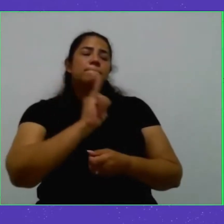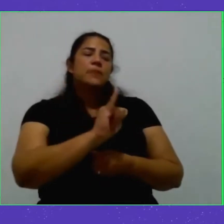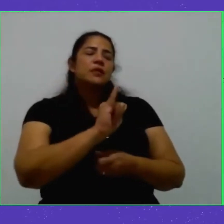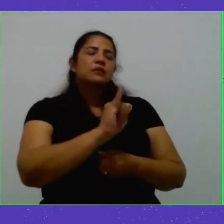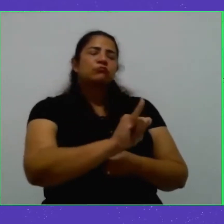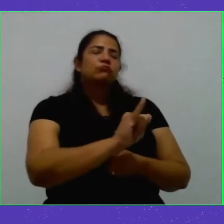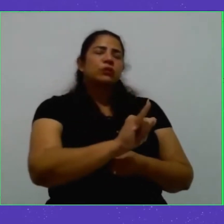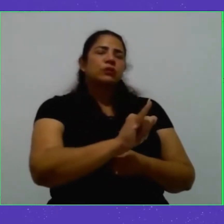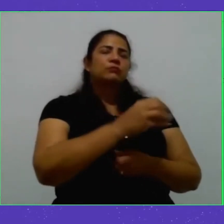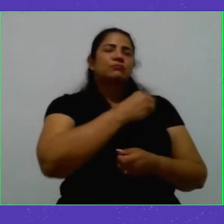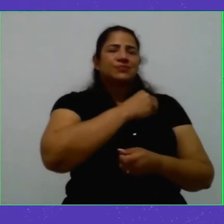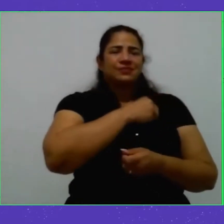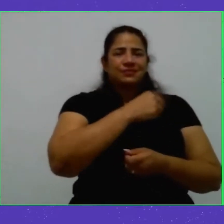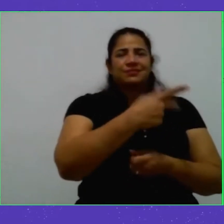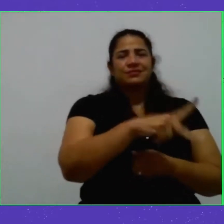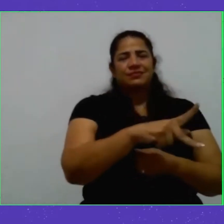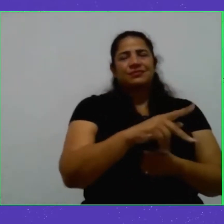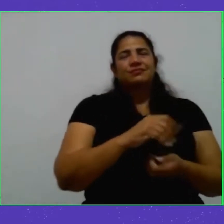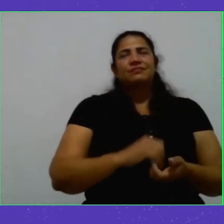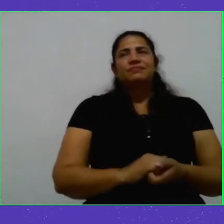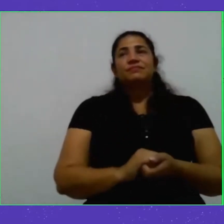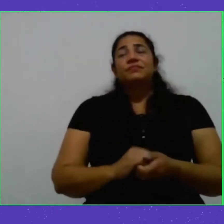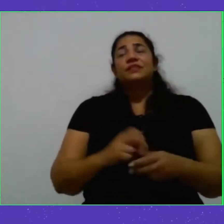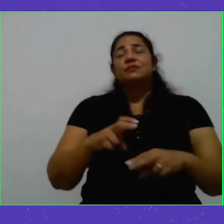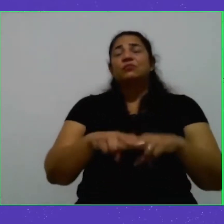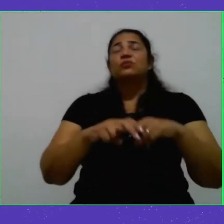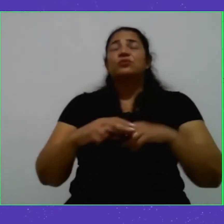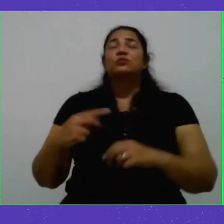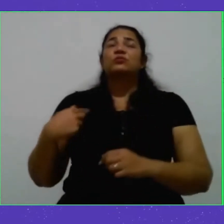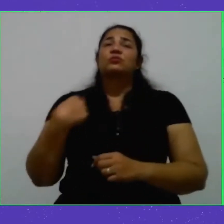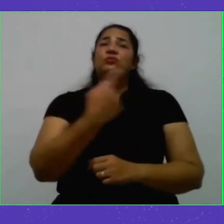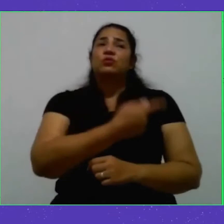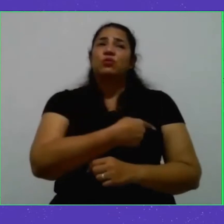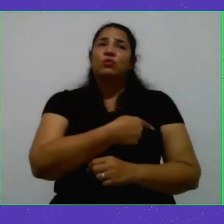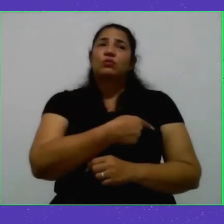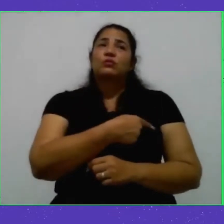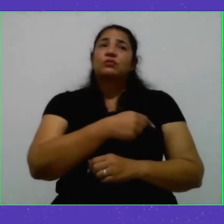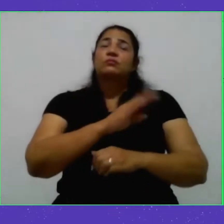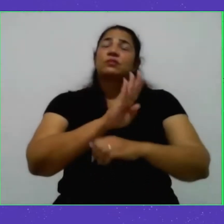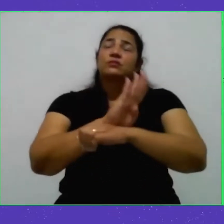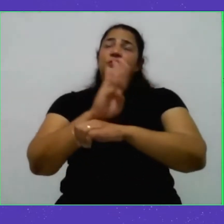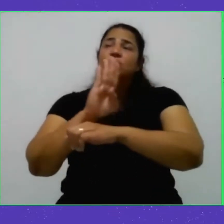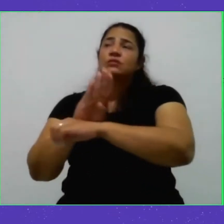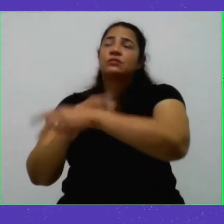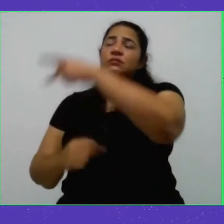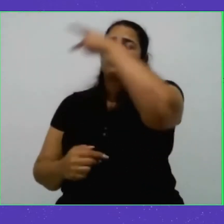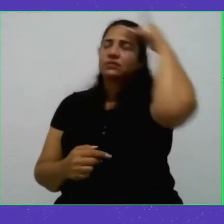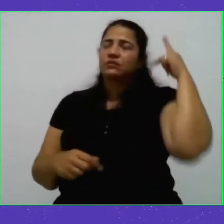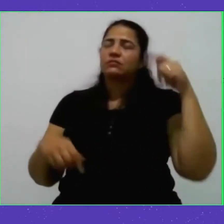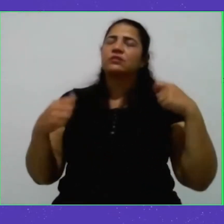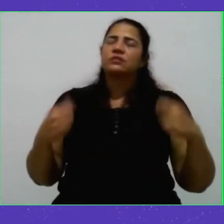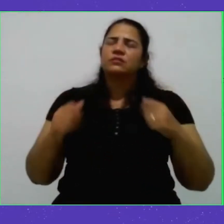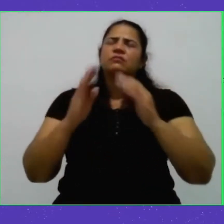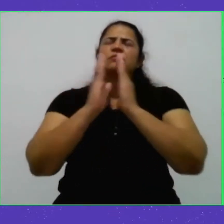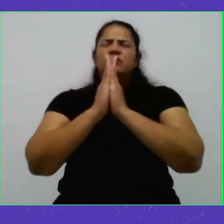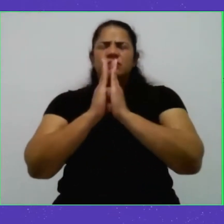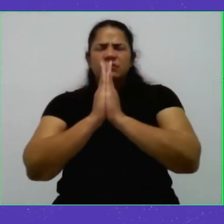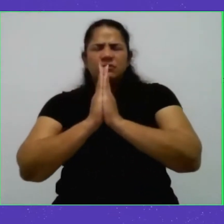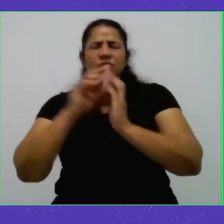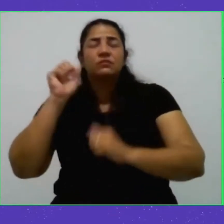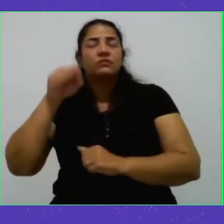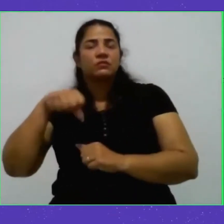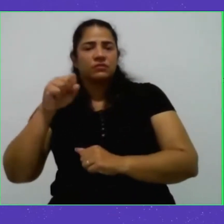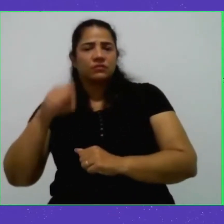Por isso, quando nós estamos ajudando as pessoas, nós temos que orar sim por elas, para que o inimigo bata em retirada na vida